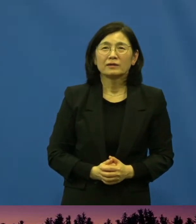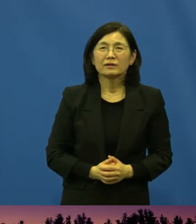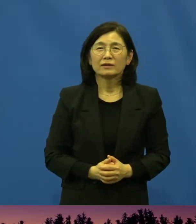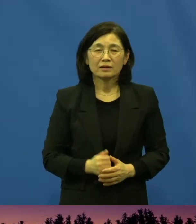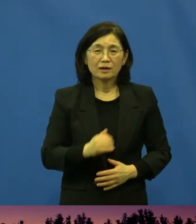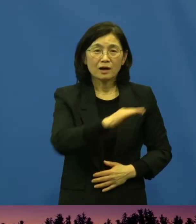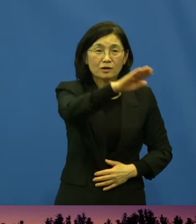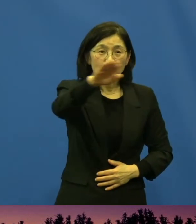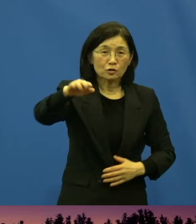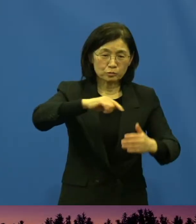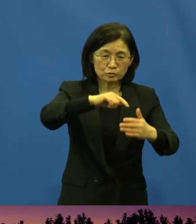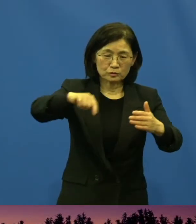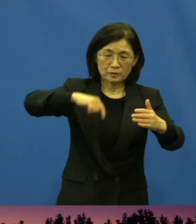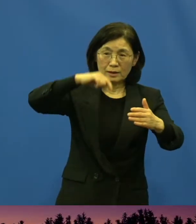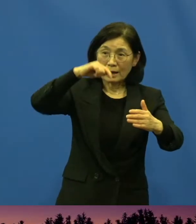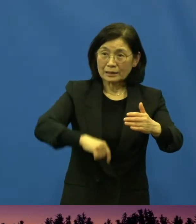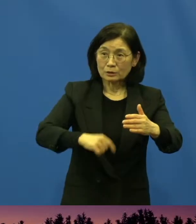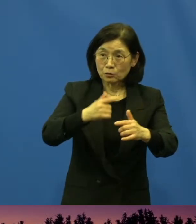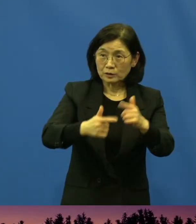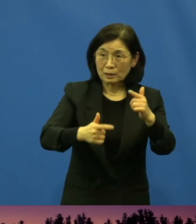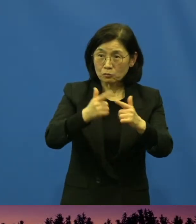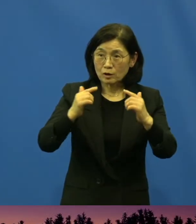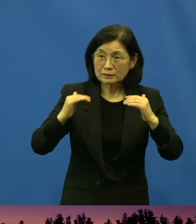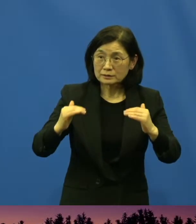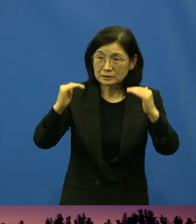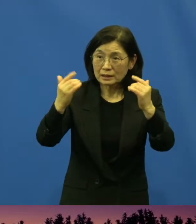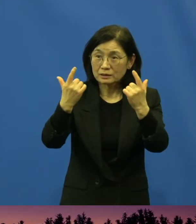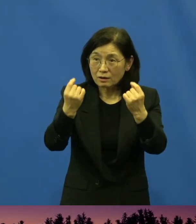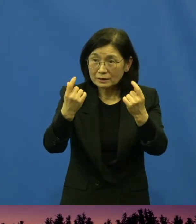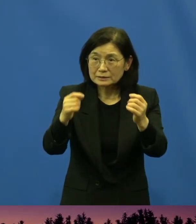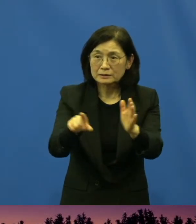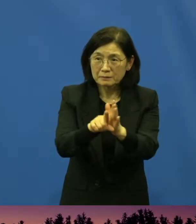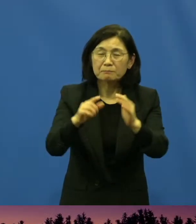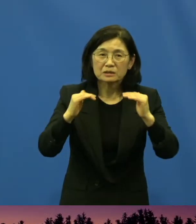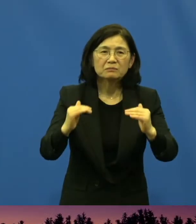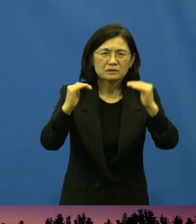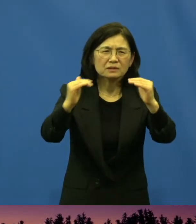일어나고 있을 줄로 믿습니다. 훌쩍 자라나 있는 거예요.